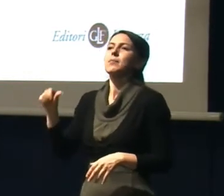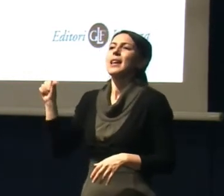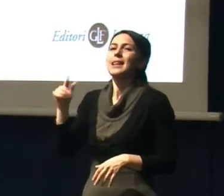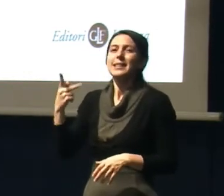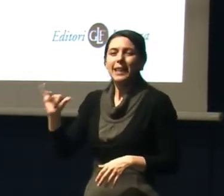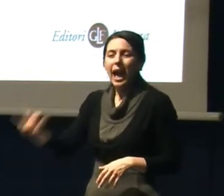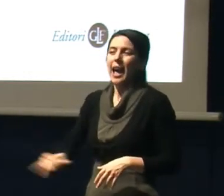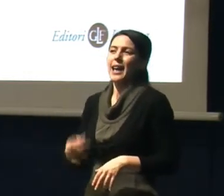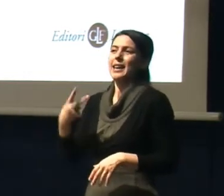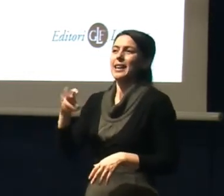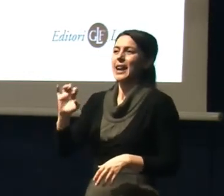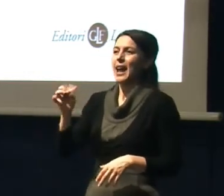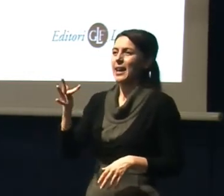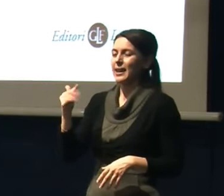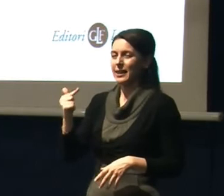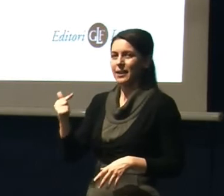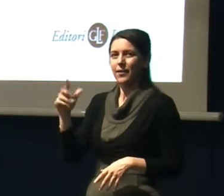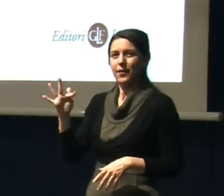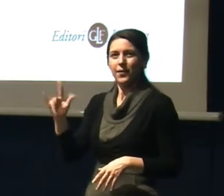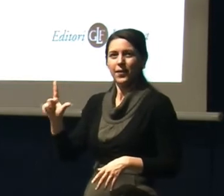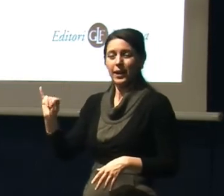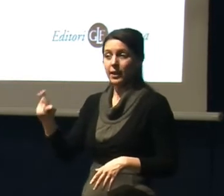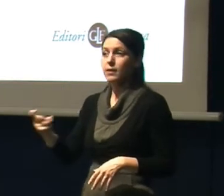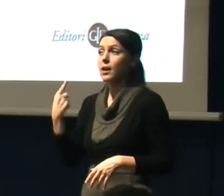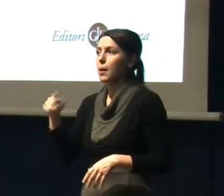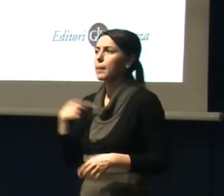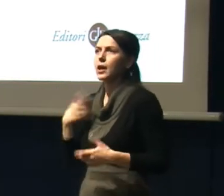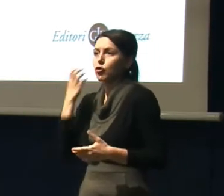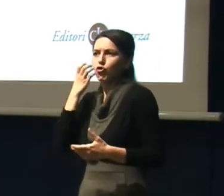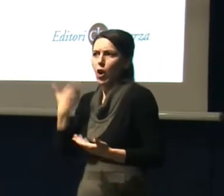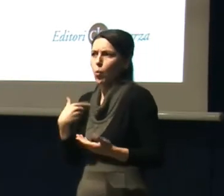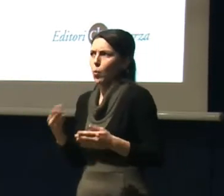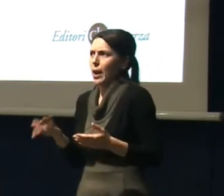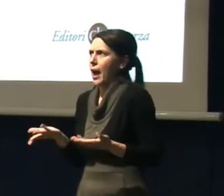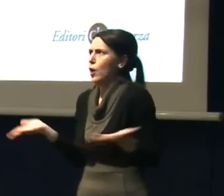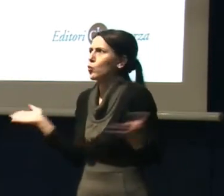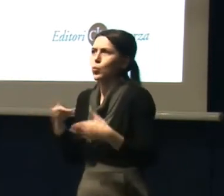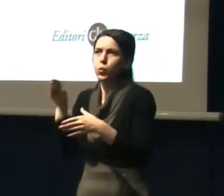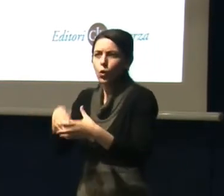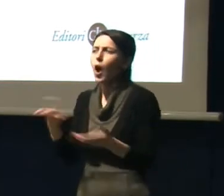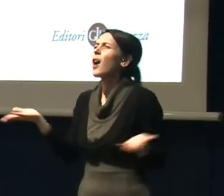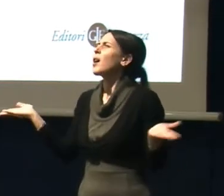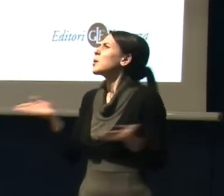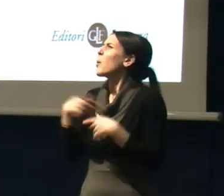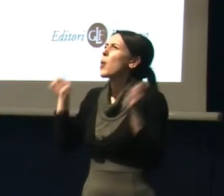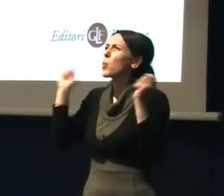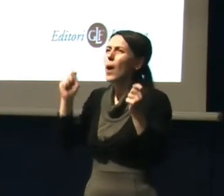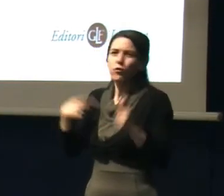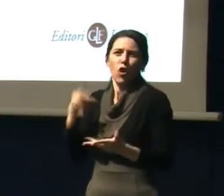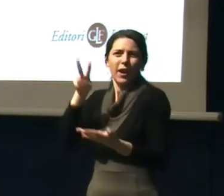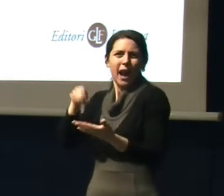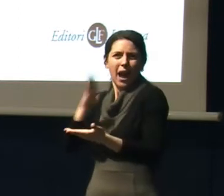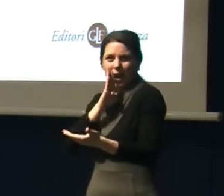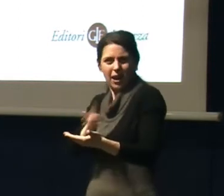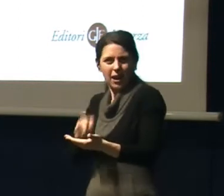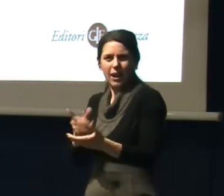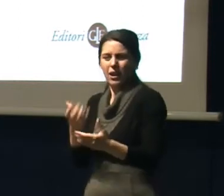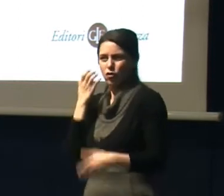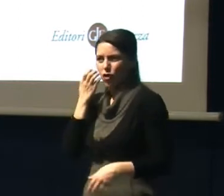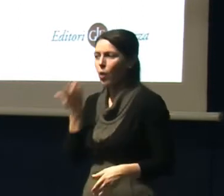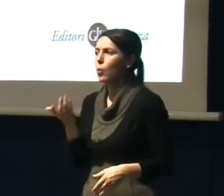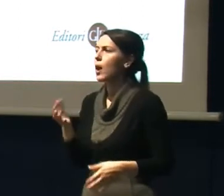film noir del tg faccio tutto col telefonino col telefonino mi collego a leggere tutti i giornali e quindi non è che